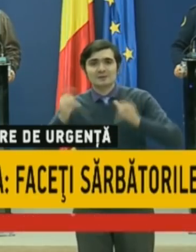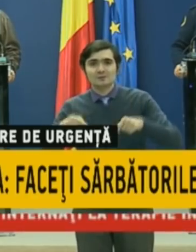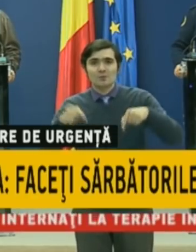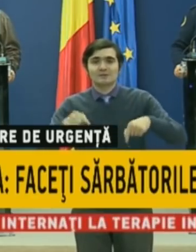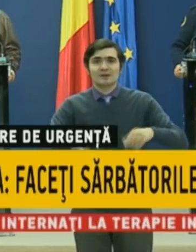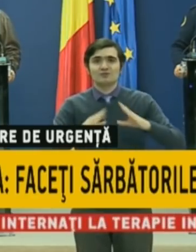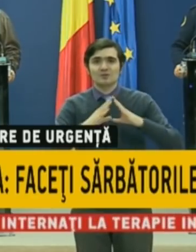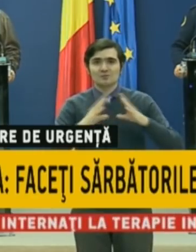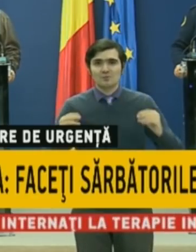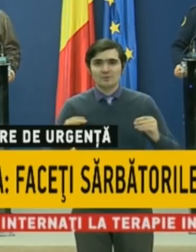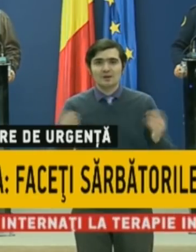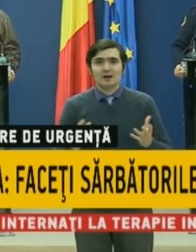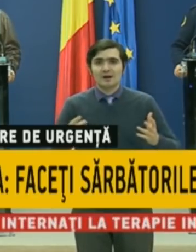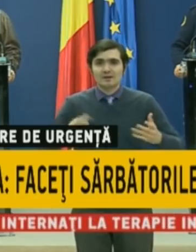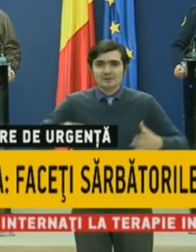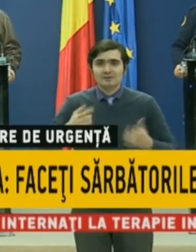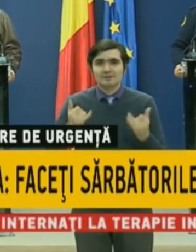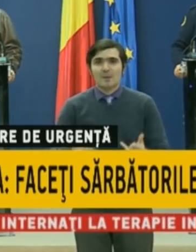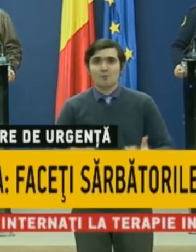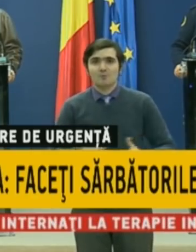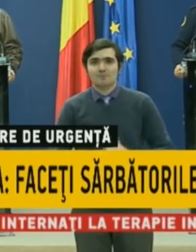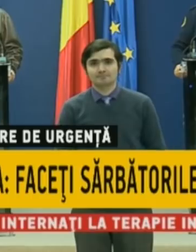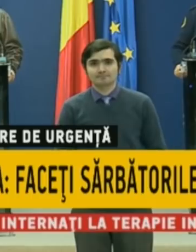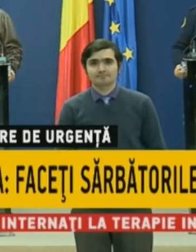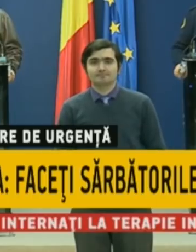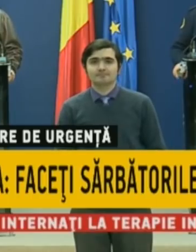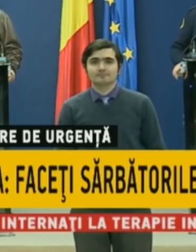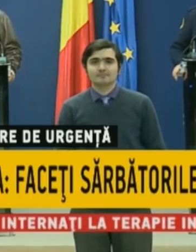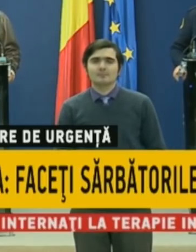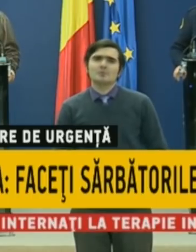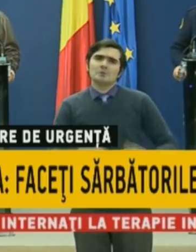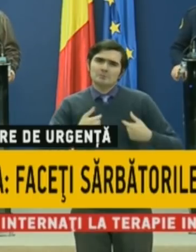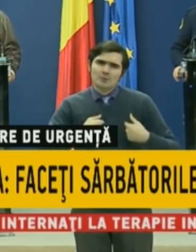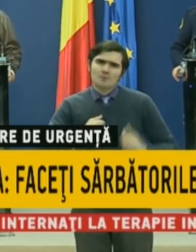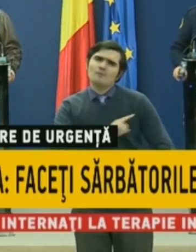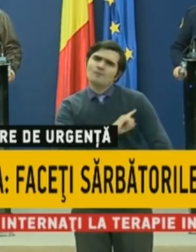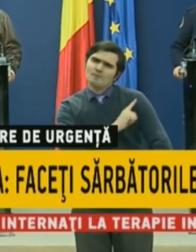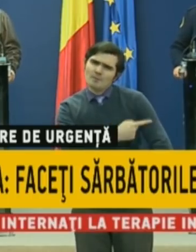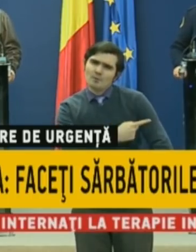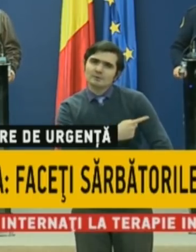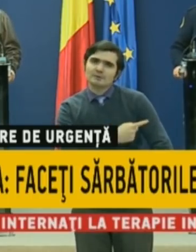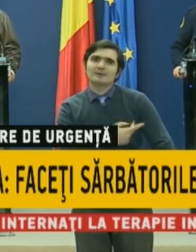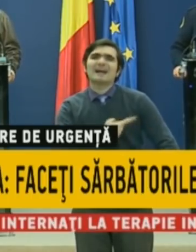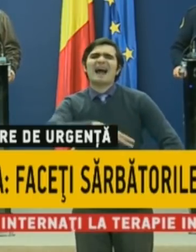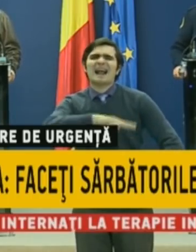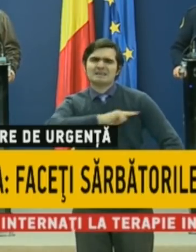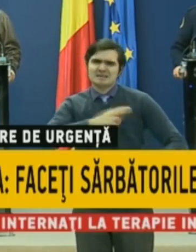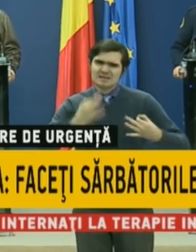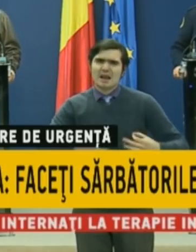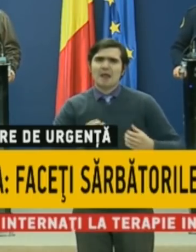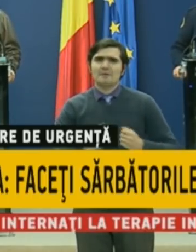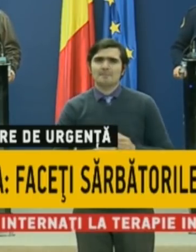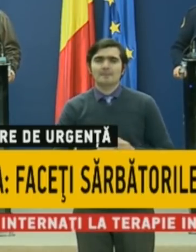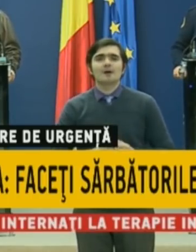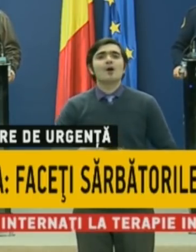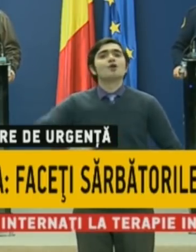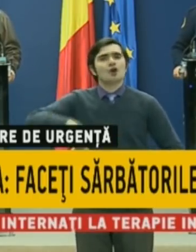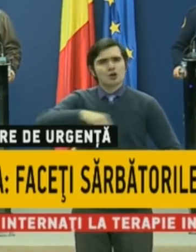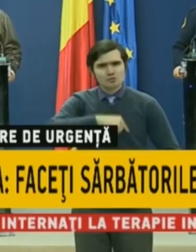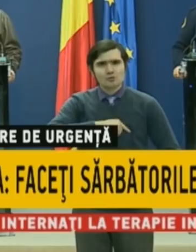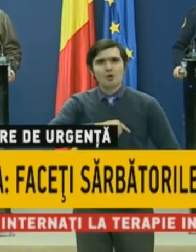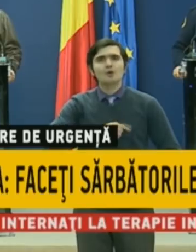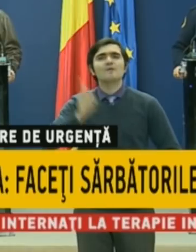țară, situația în care ne aflăm. Vă pot garanta însă că vom